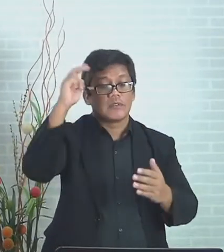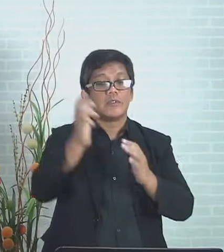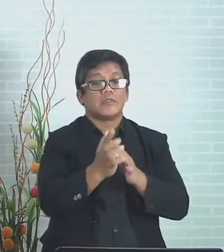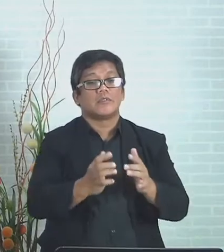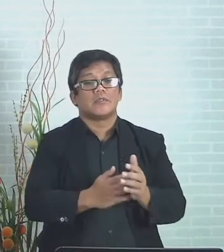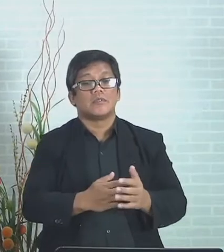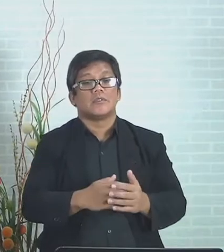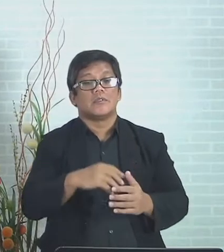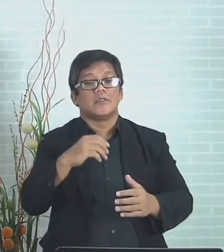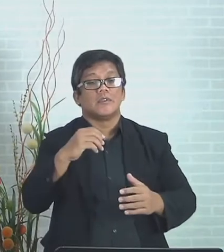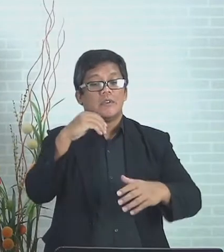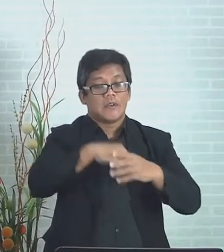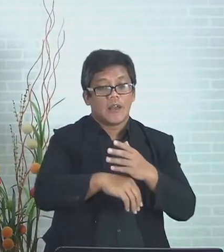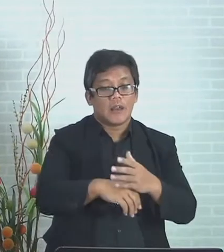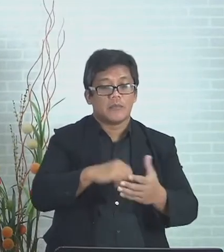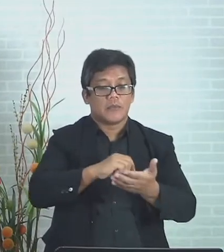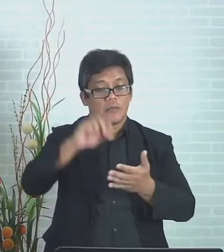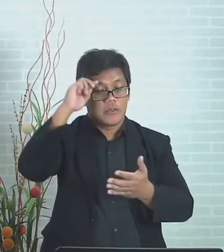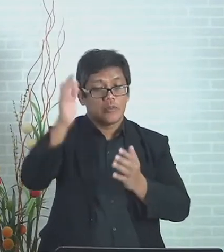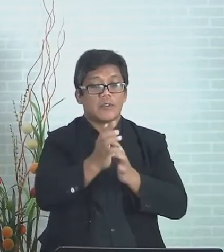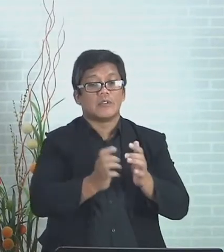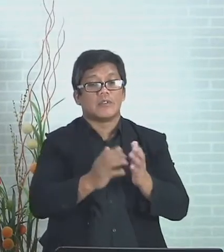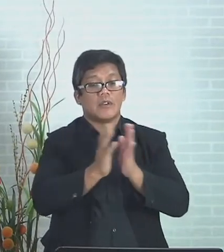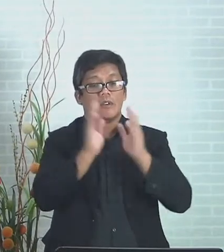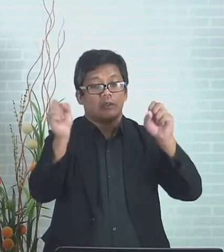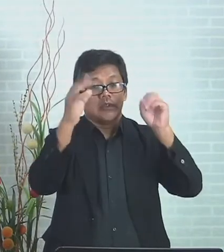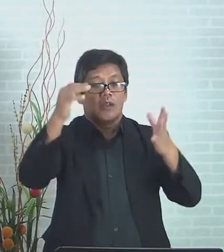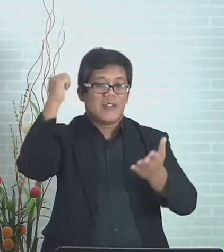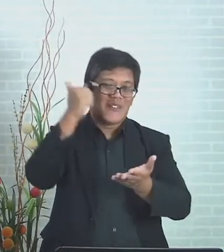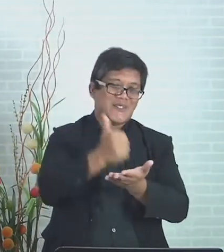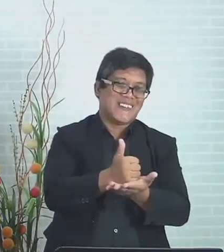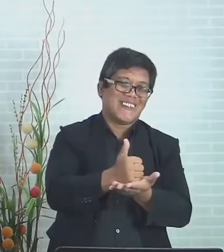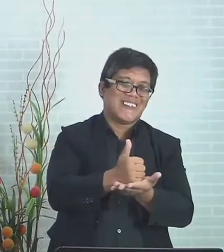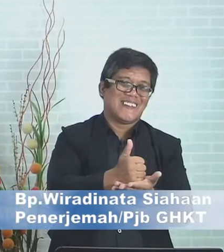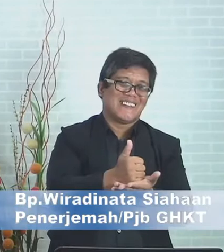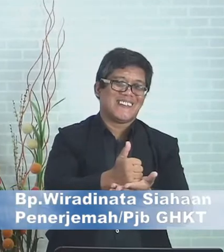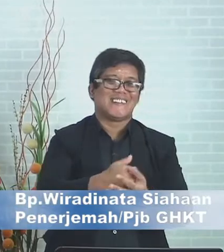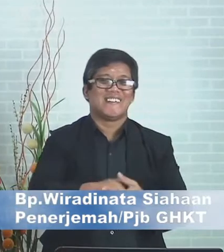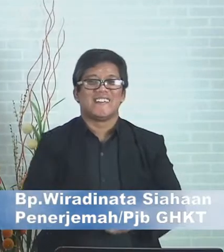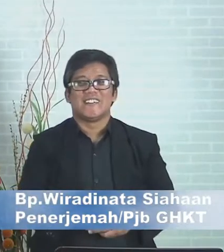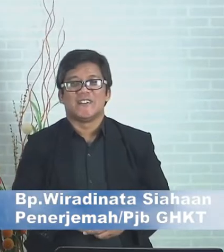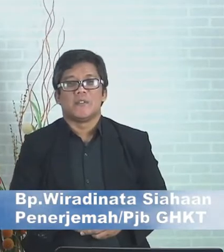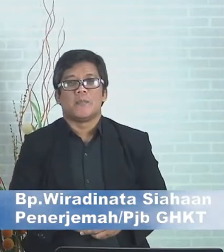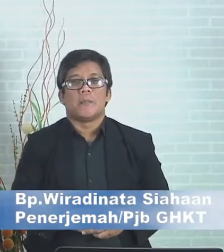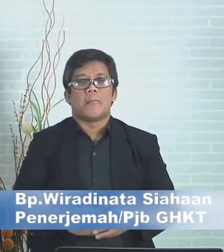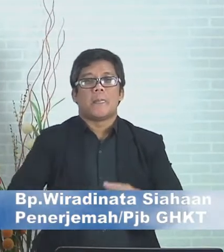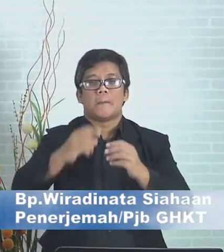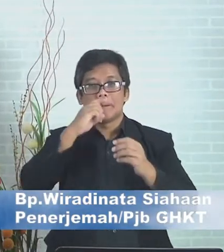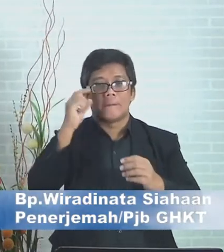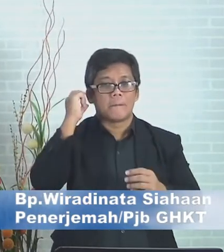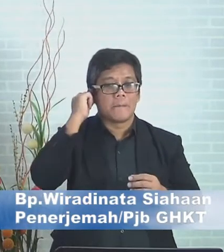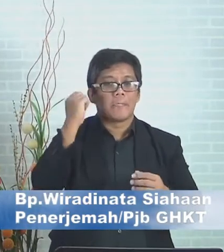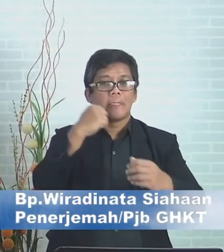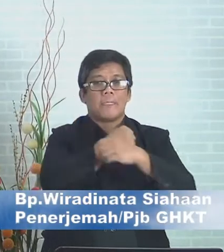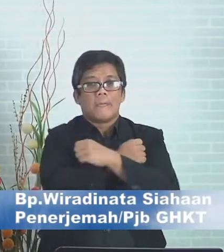teguhkanlah Iman Hamidi dangkal di dalam nama Tuhan Yesus Haleluya Amin ya Papa ibu yang terkasih dalam Tuhan